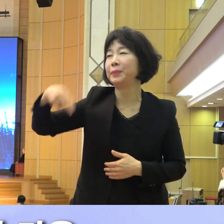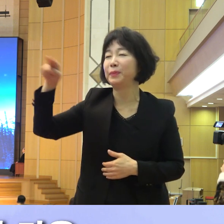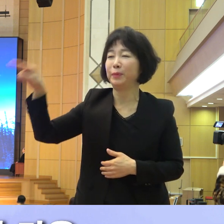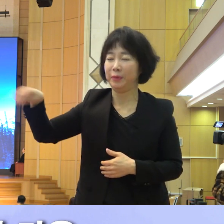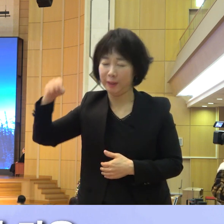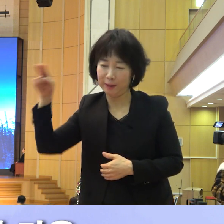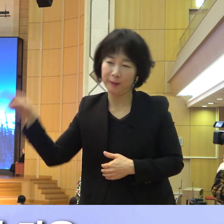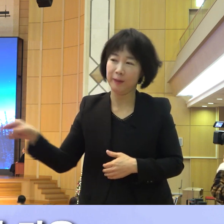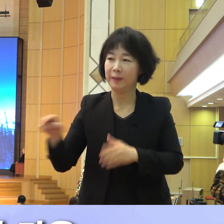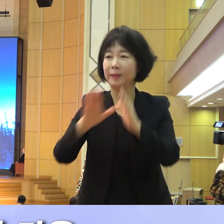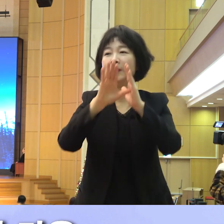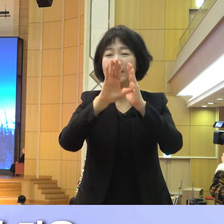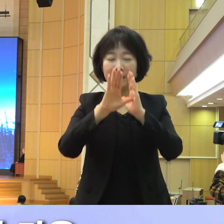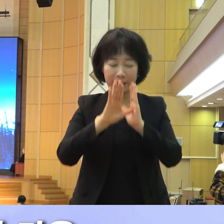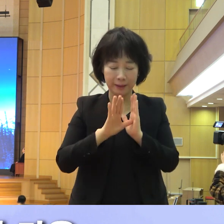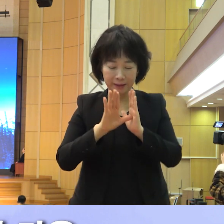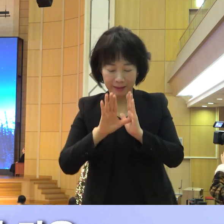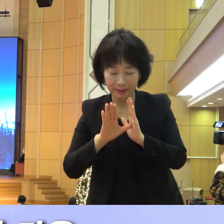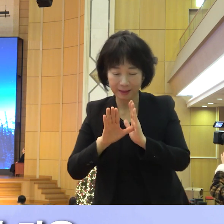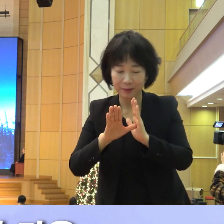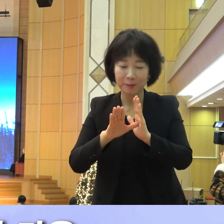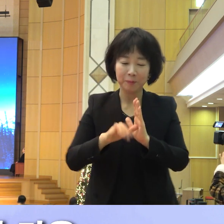있을 때